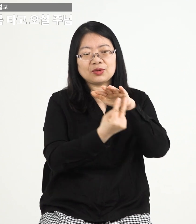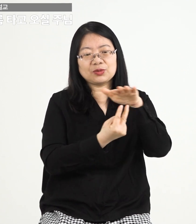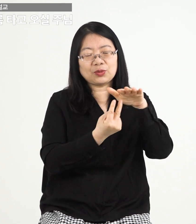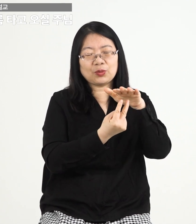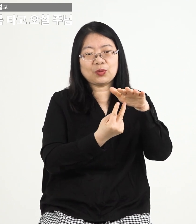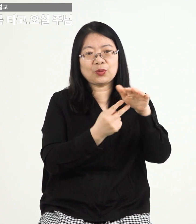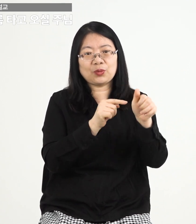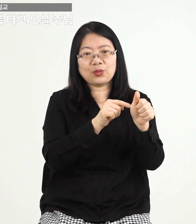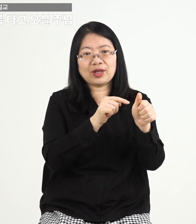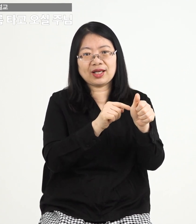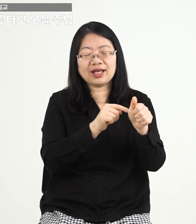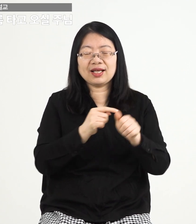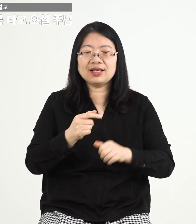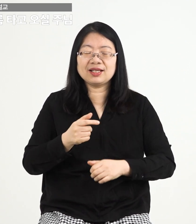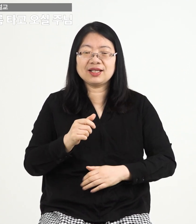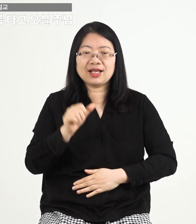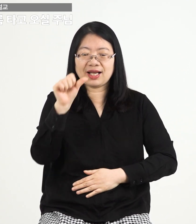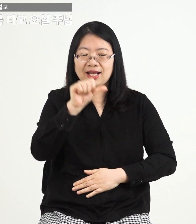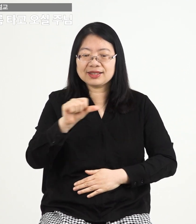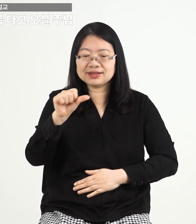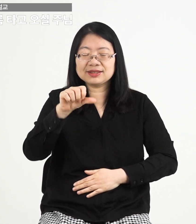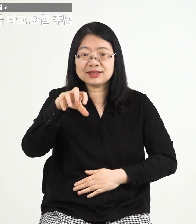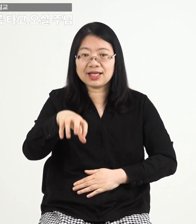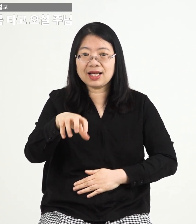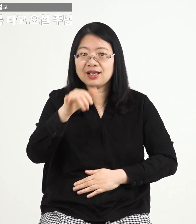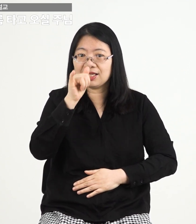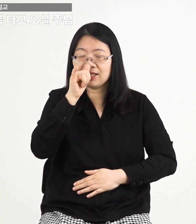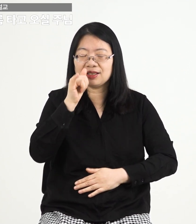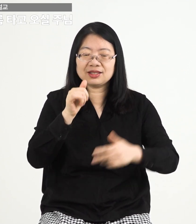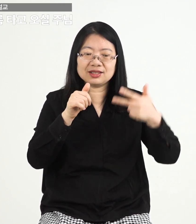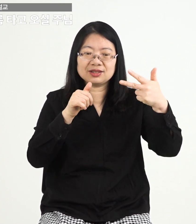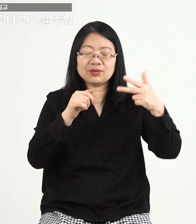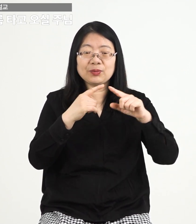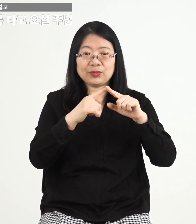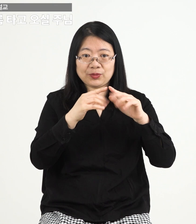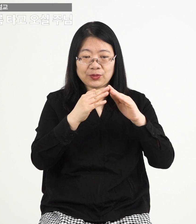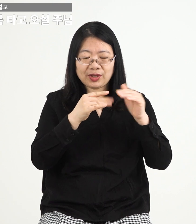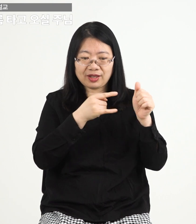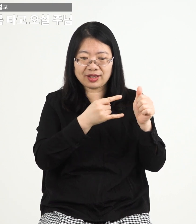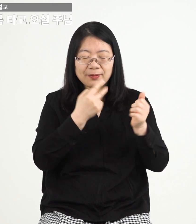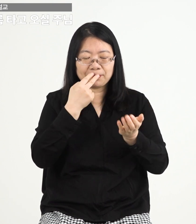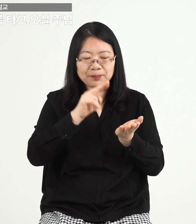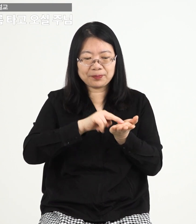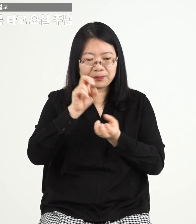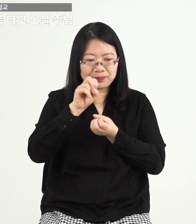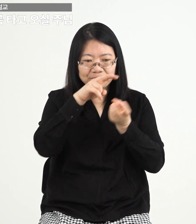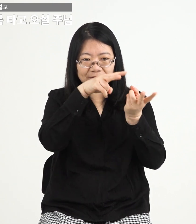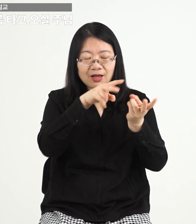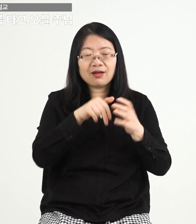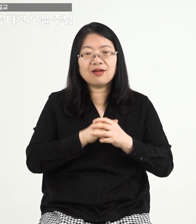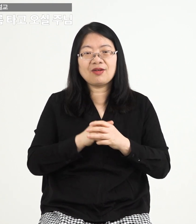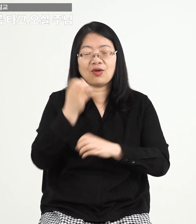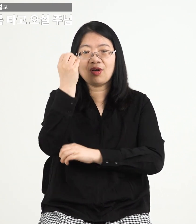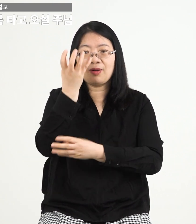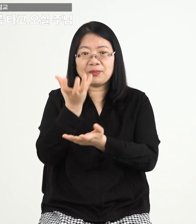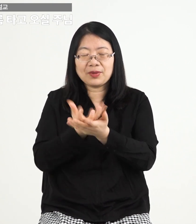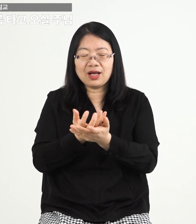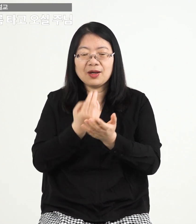요한은 아시아에 있는 7 교회에 편지한다. 원래